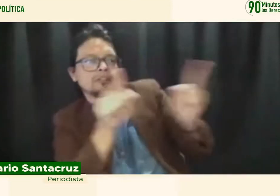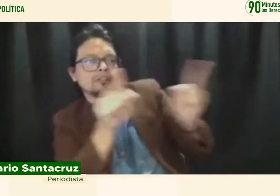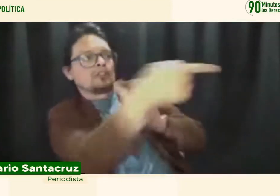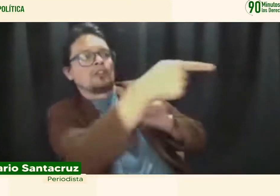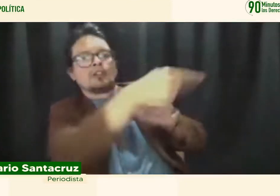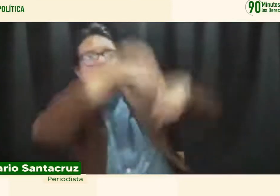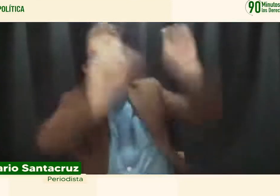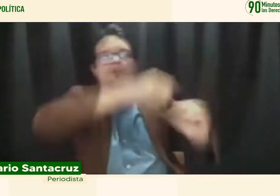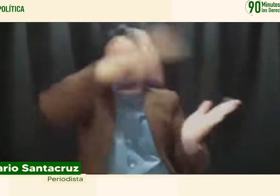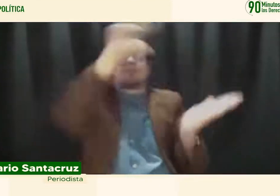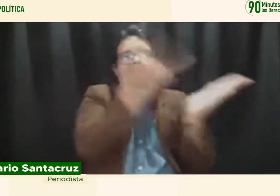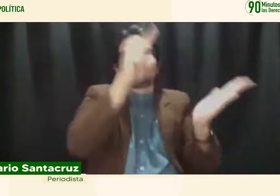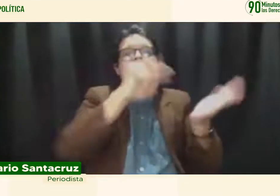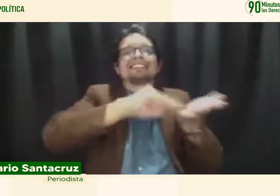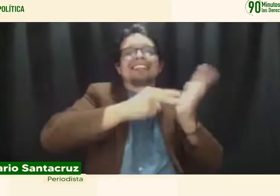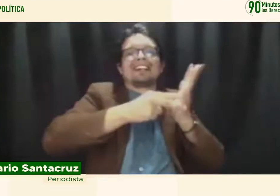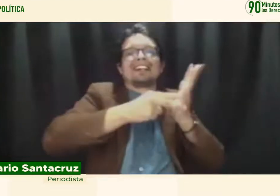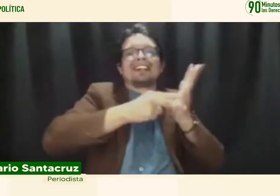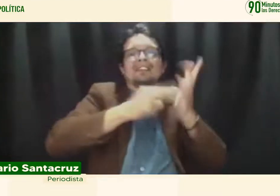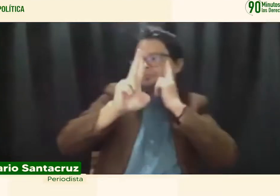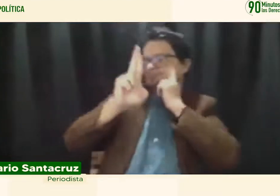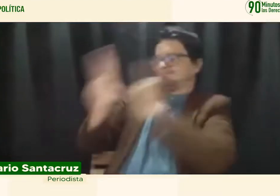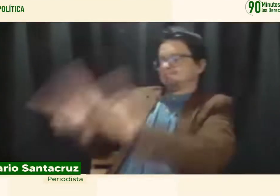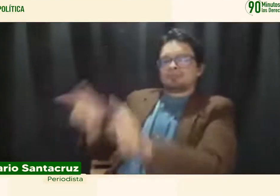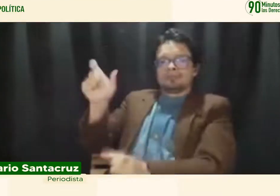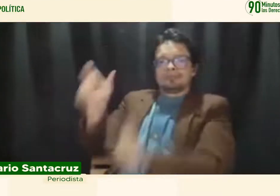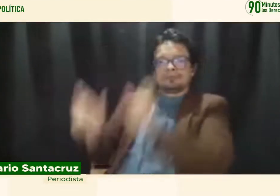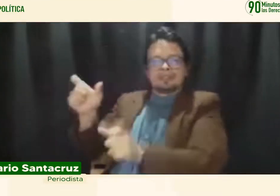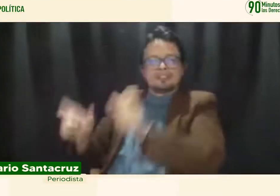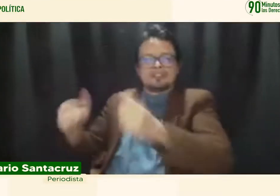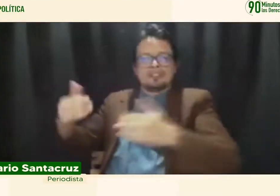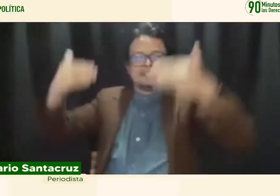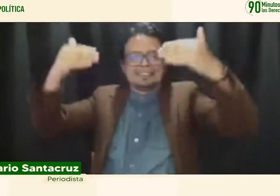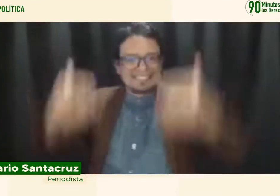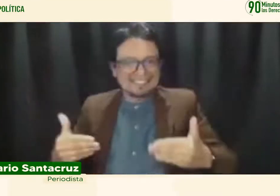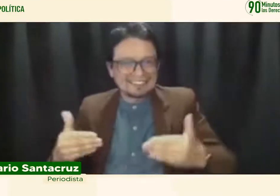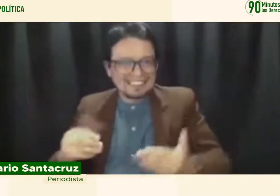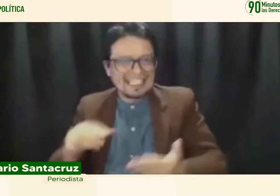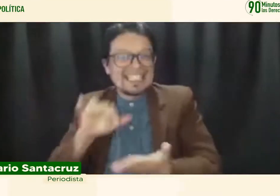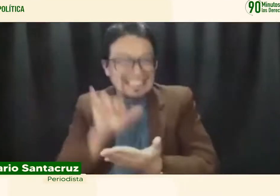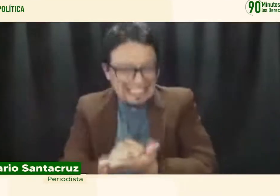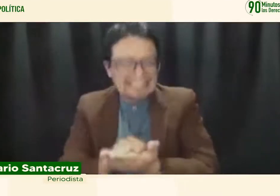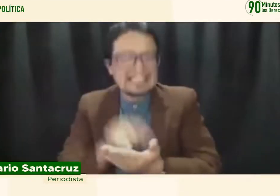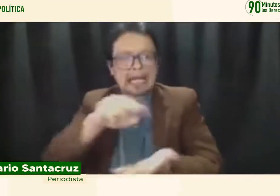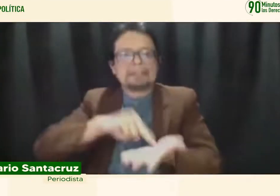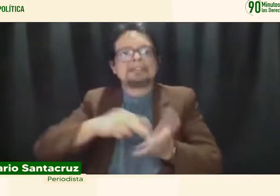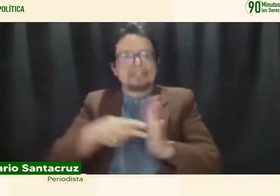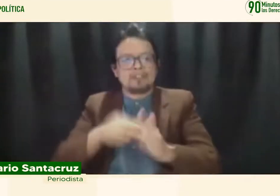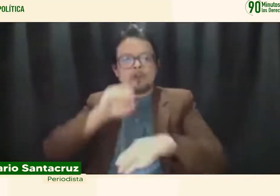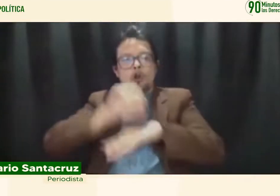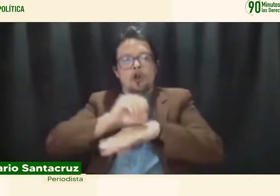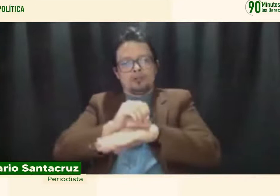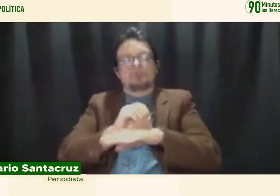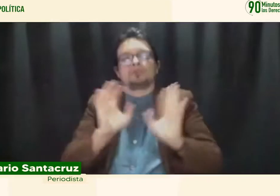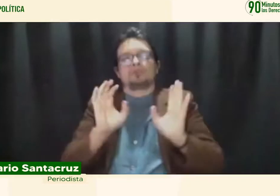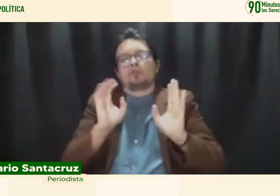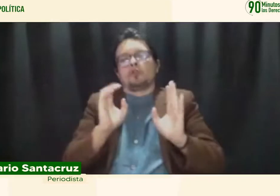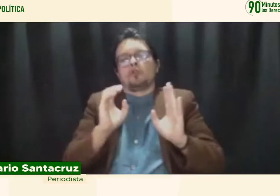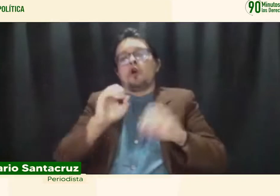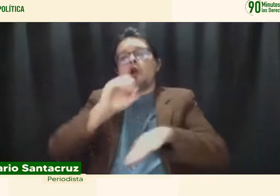cámara puede haber una incidencia de tal manera que se apruebe determinada ley o determinada acción que reconozca los derechos de las personas con